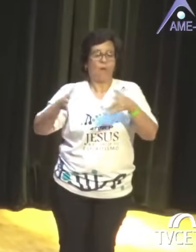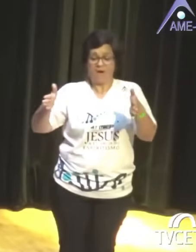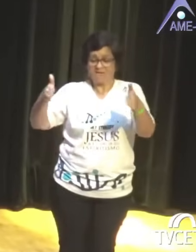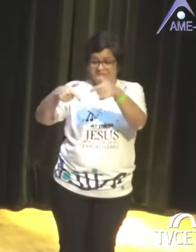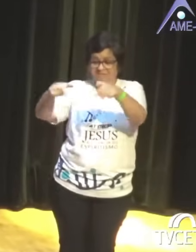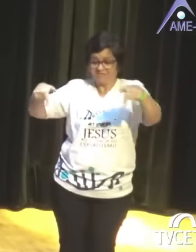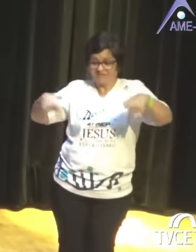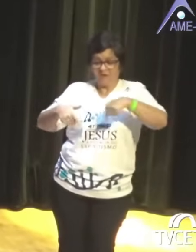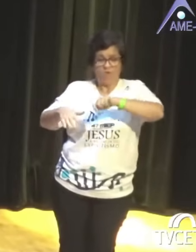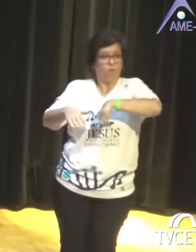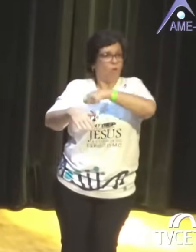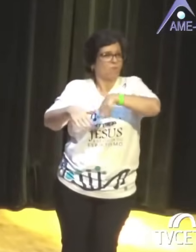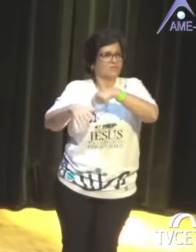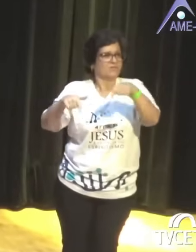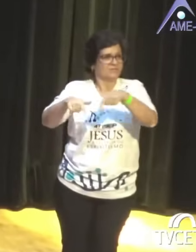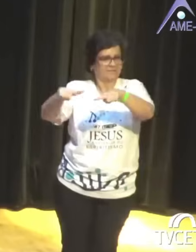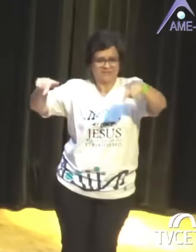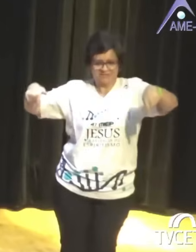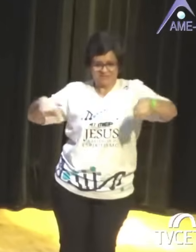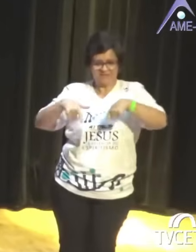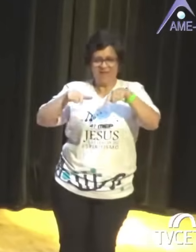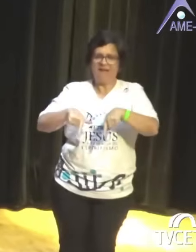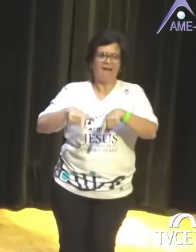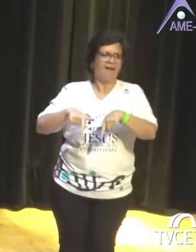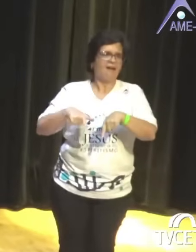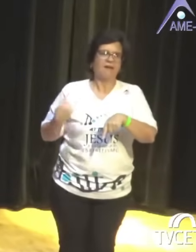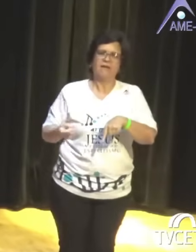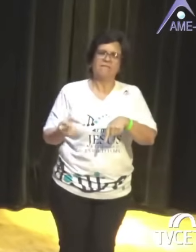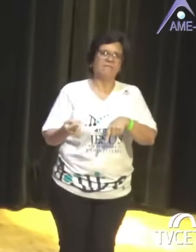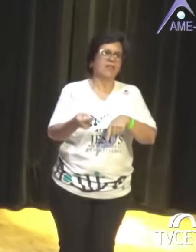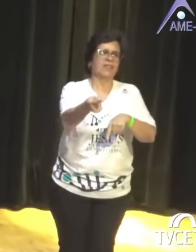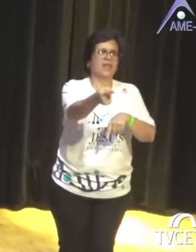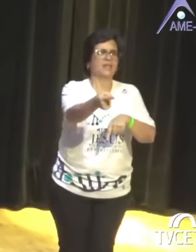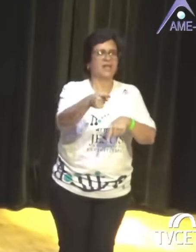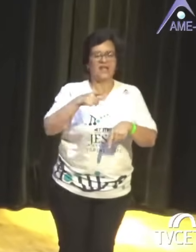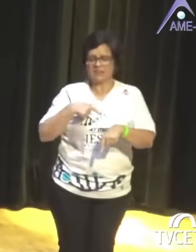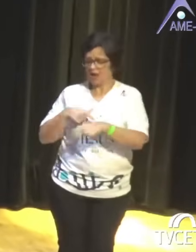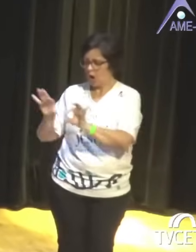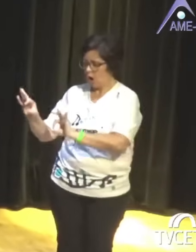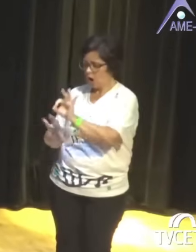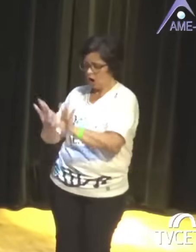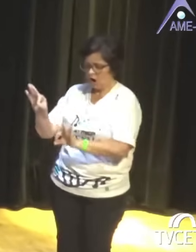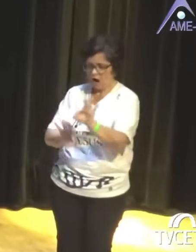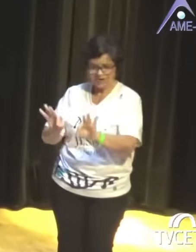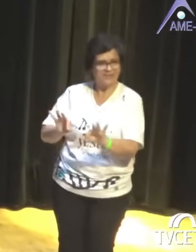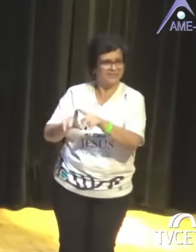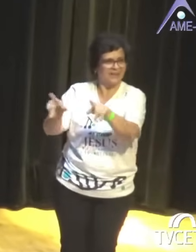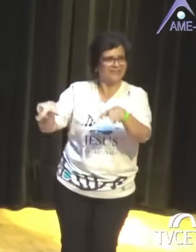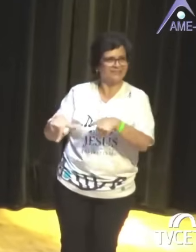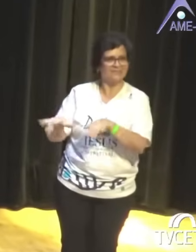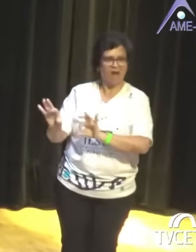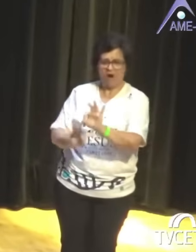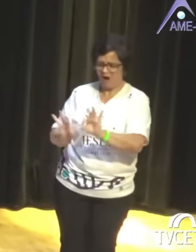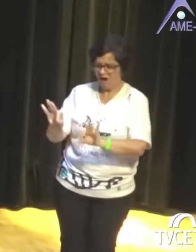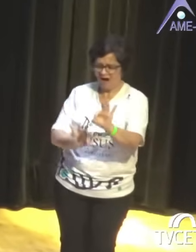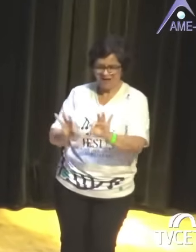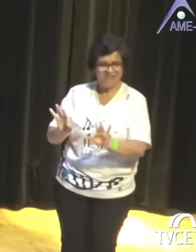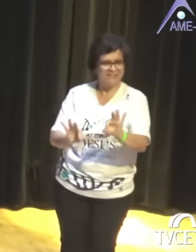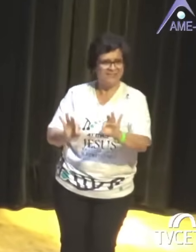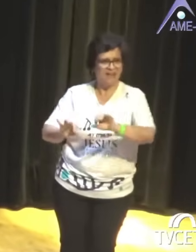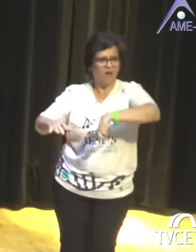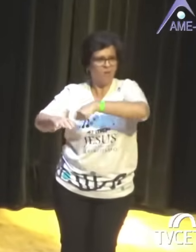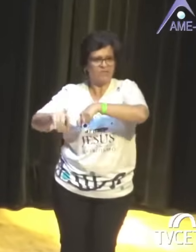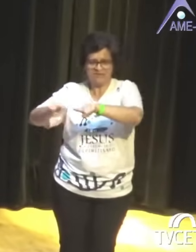cozinha cozinha é uma coisa infinita Você acaba de arrumar é ass acaba de arrumar